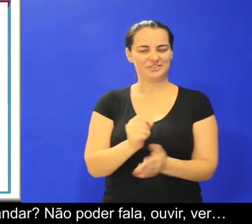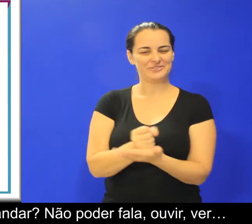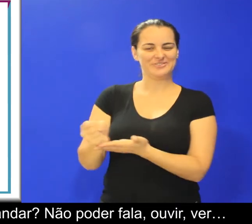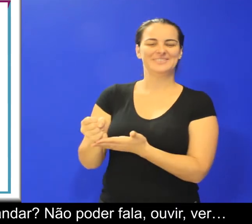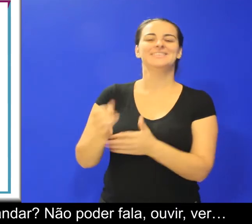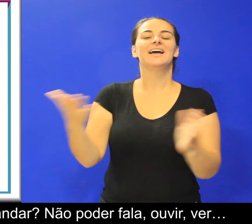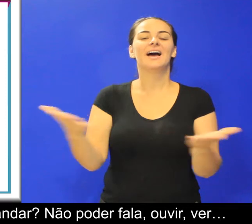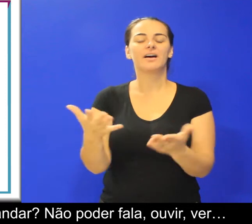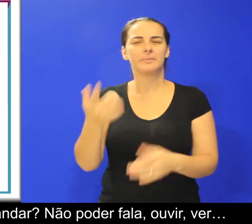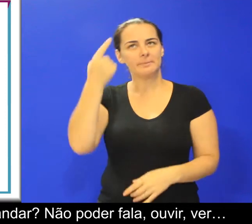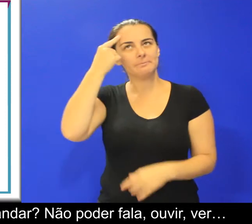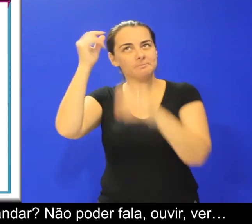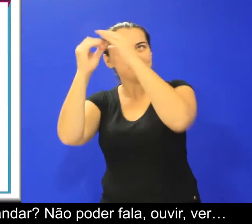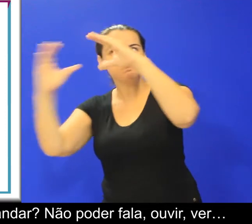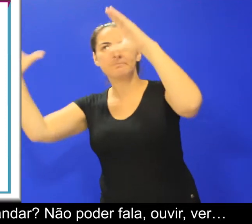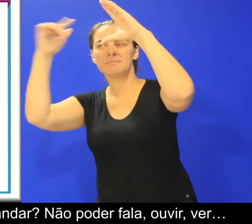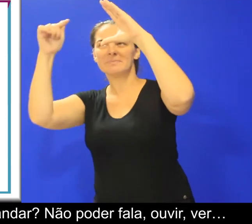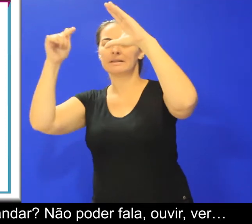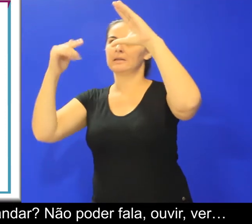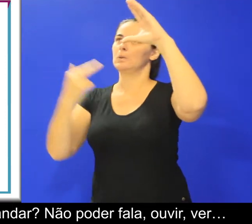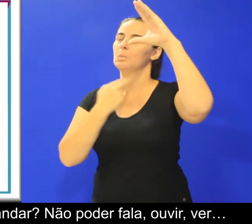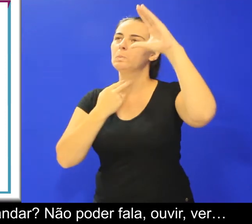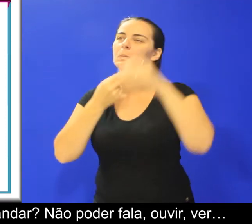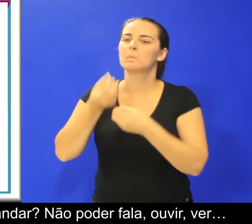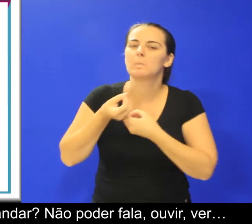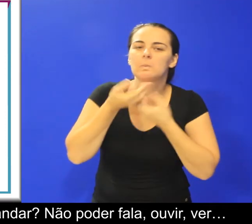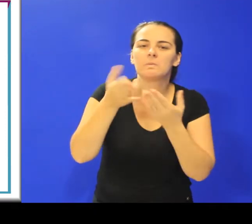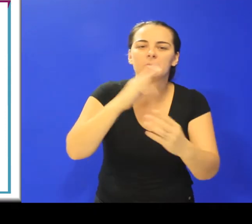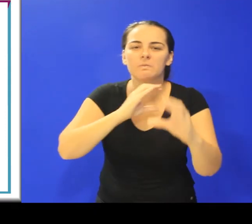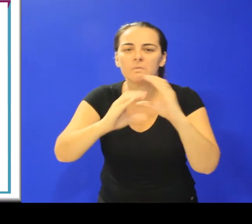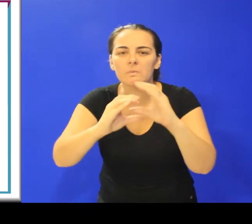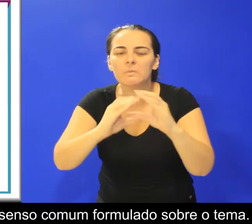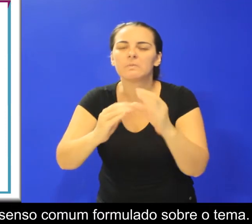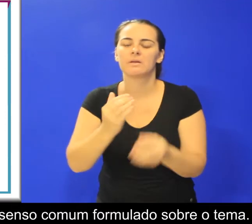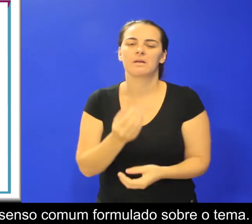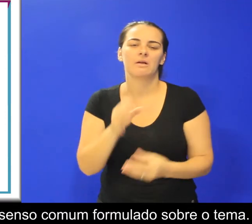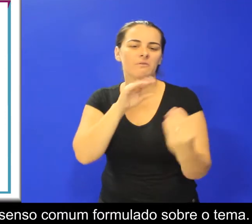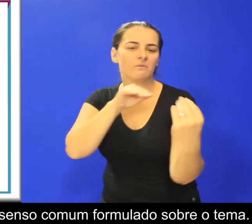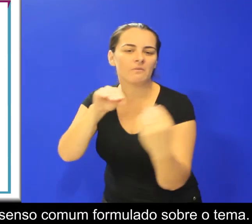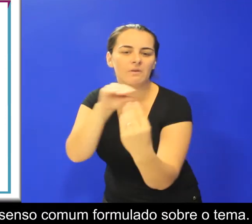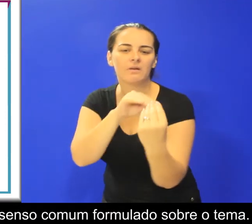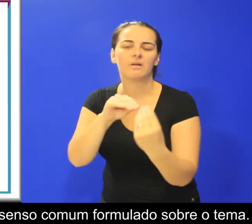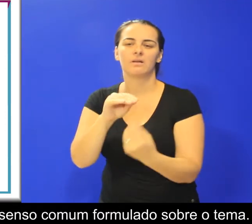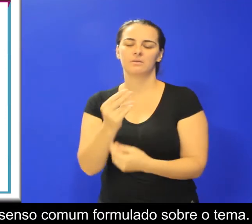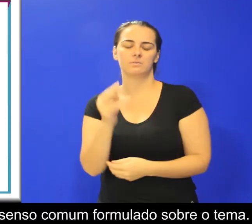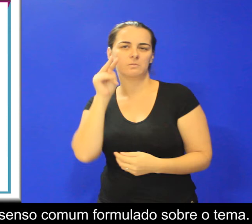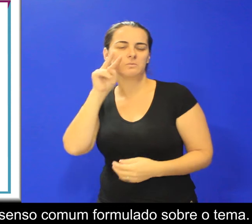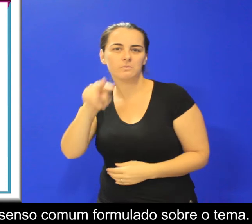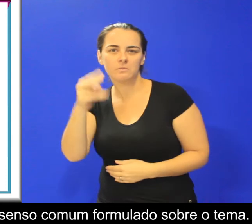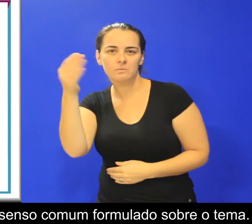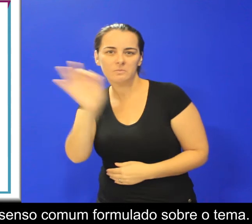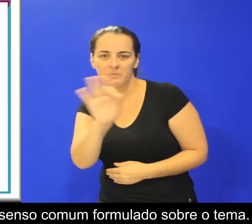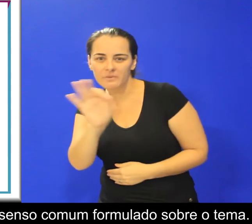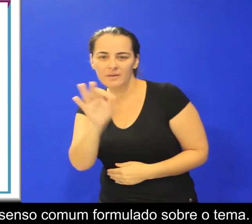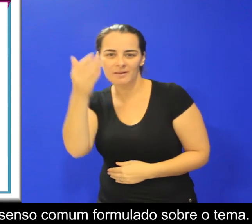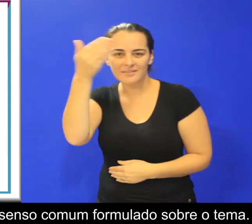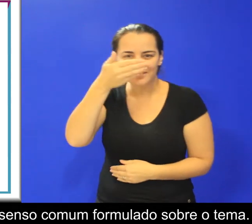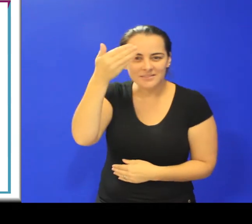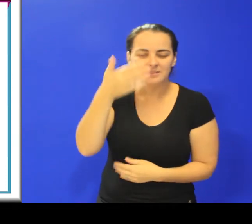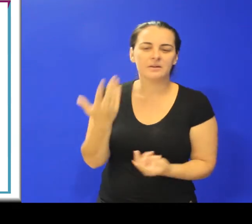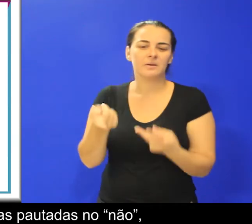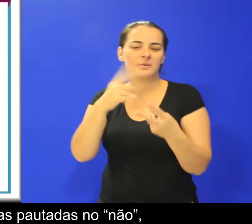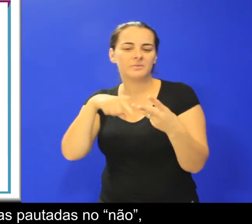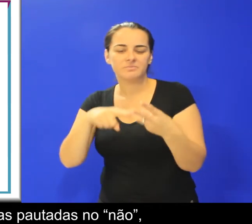não poder andar, não poder falar, ouvir, ver. Essas são ideias que perpassam o senso comum formulado sobre o